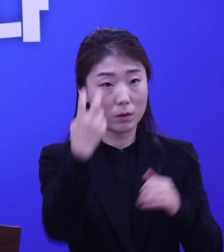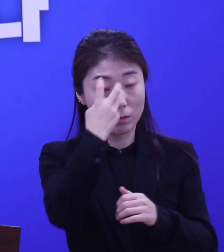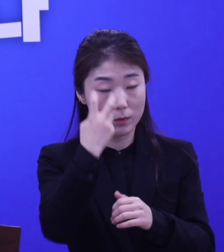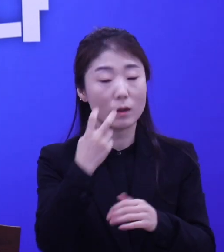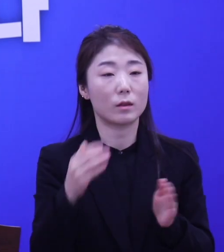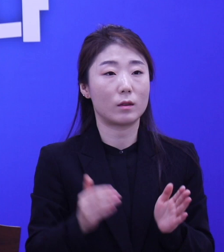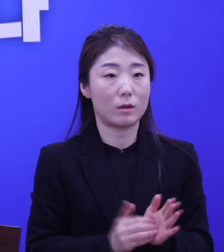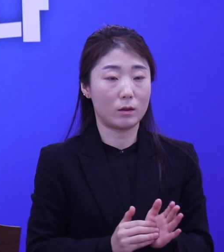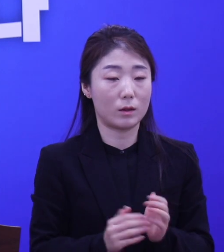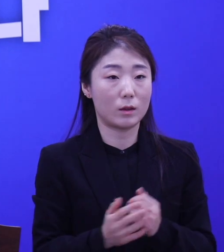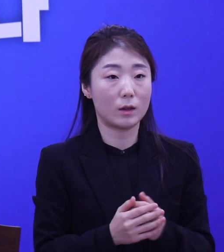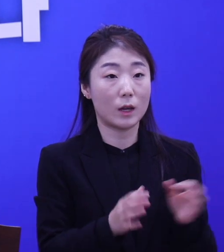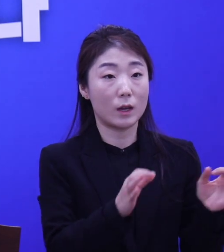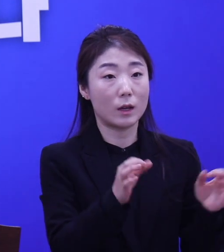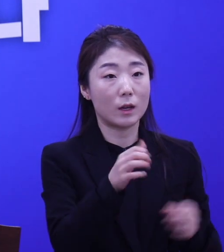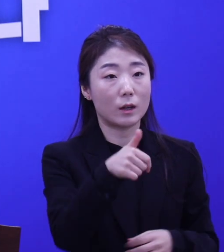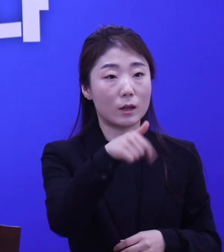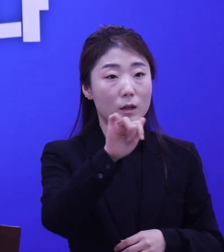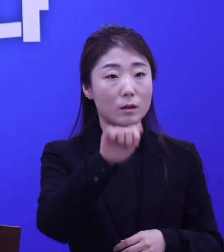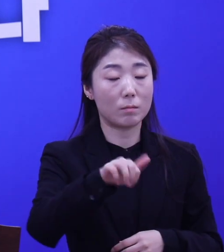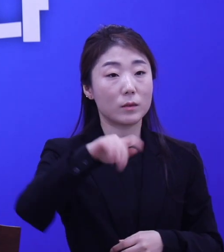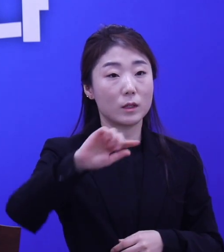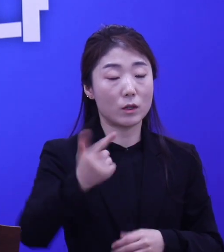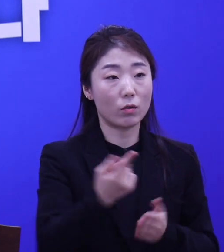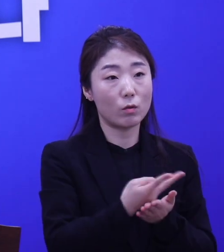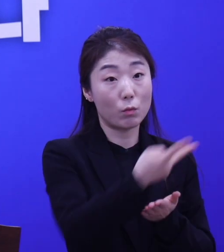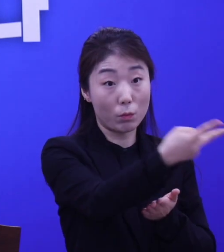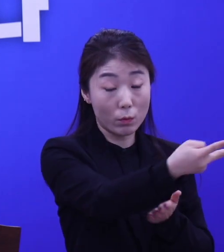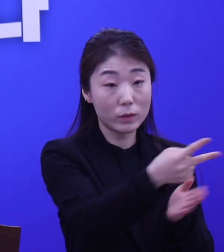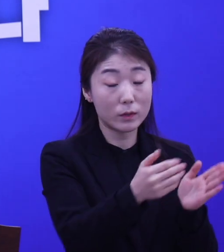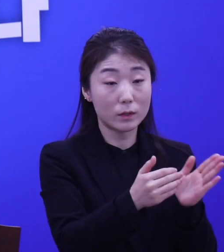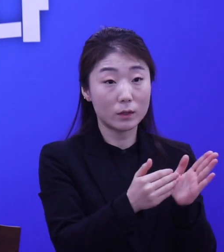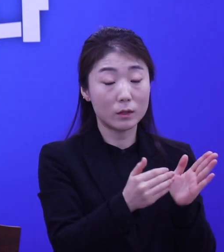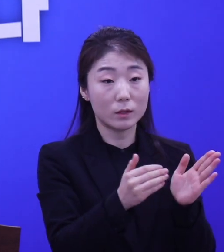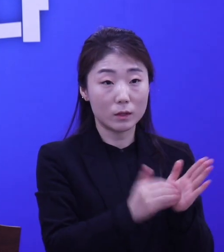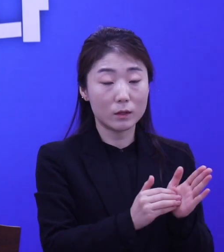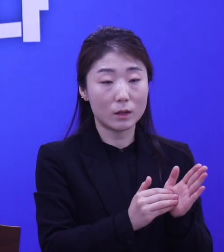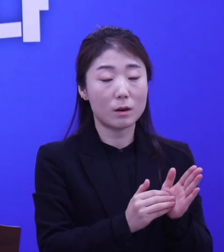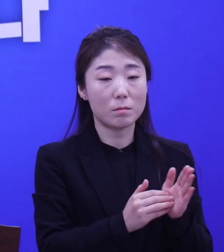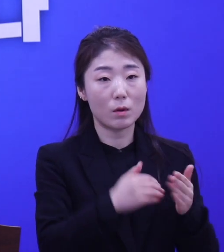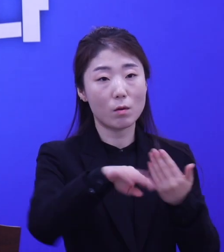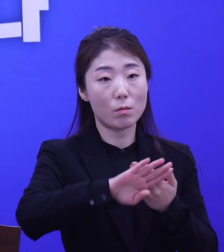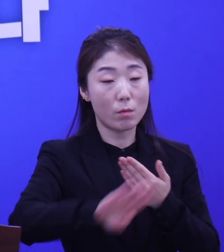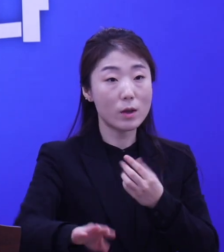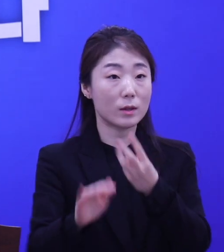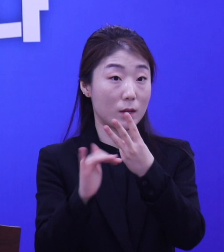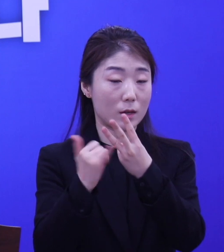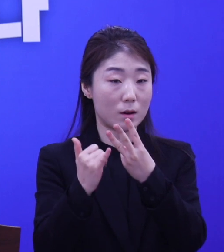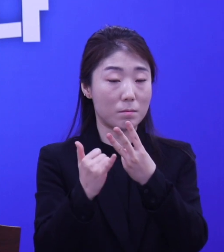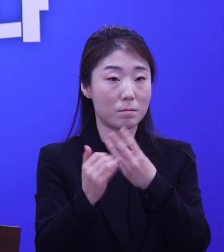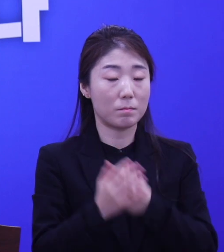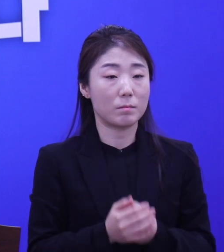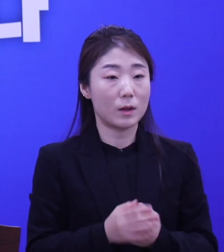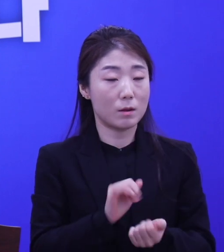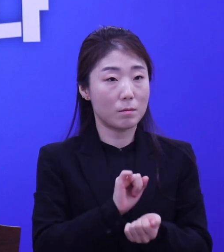검사하였고 김천시 이관 확진자 1명을 제외한 확진자는 3명, 음성은